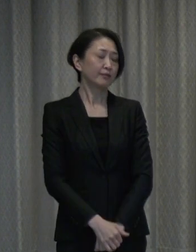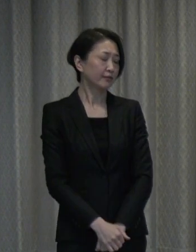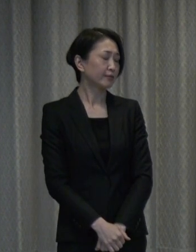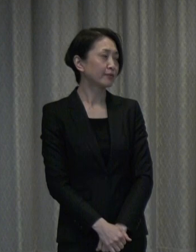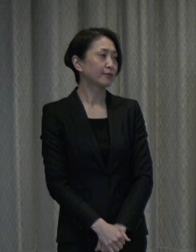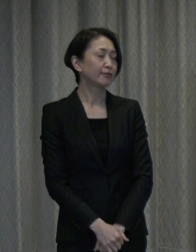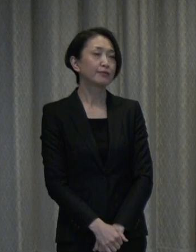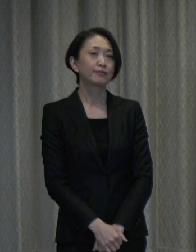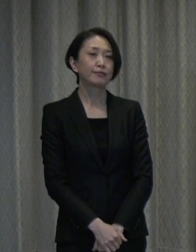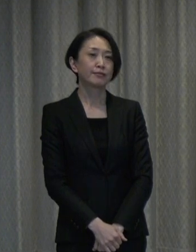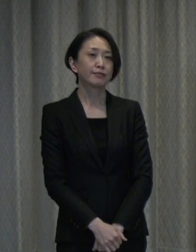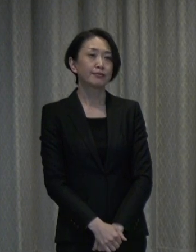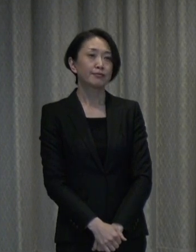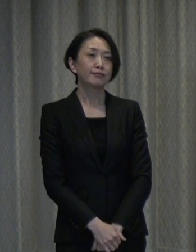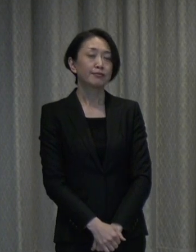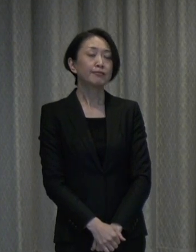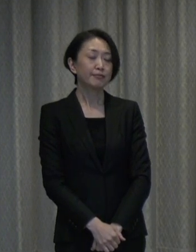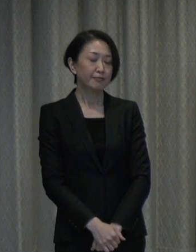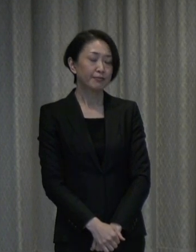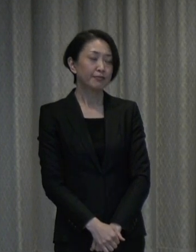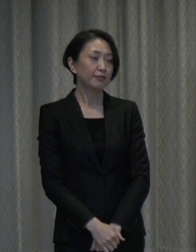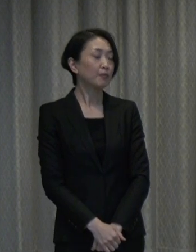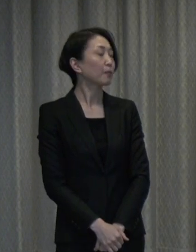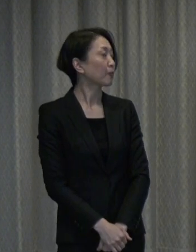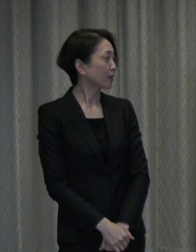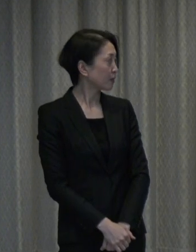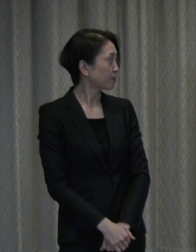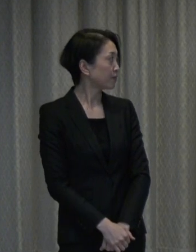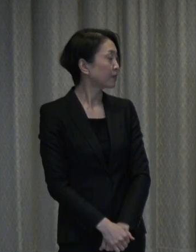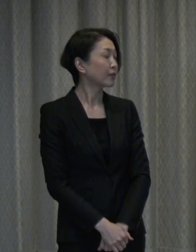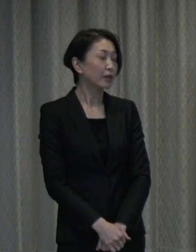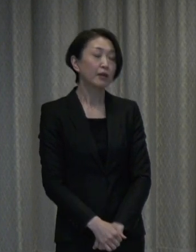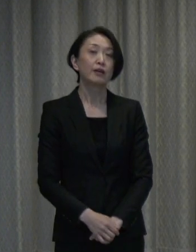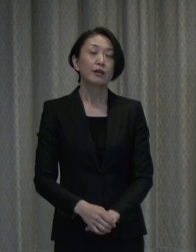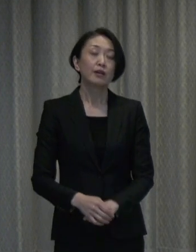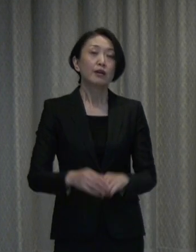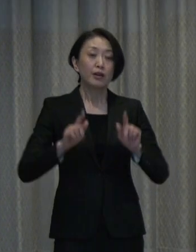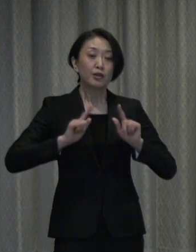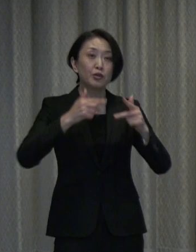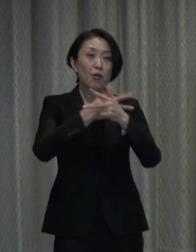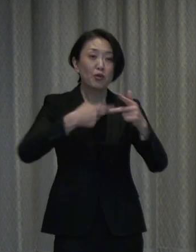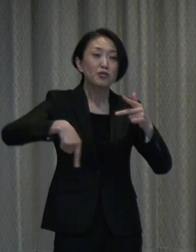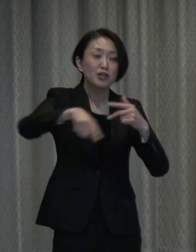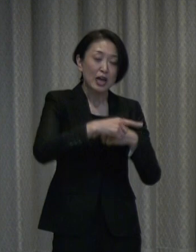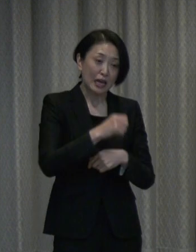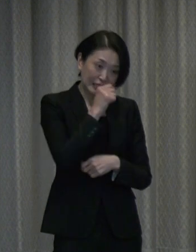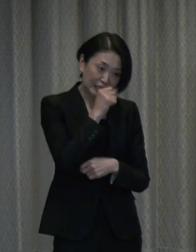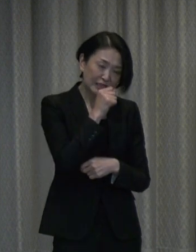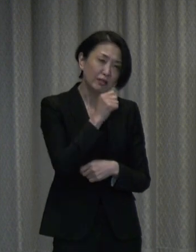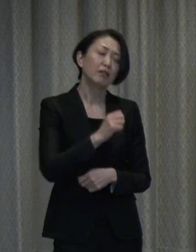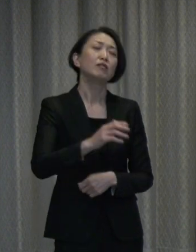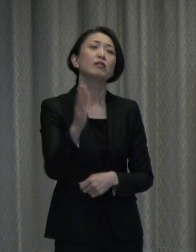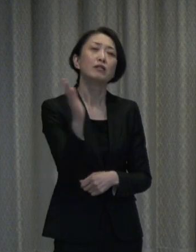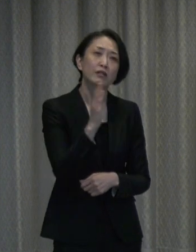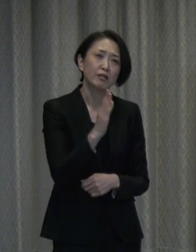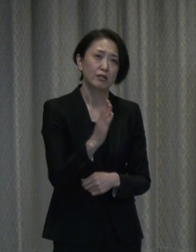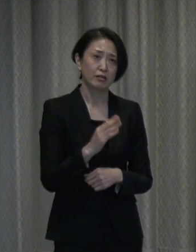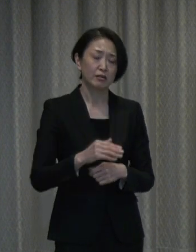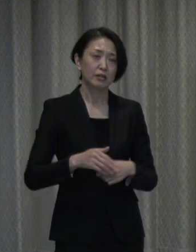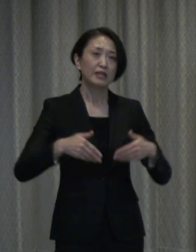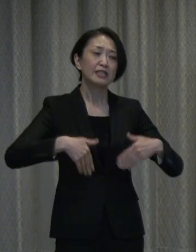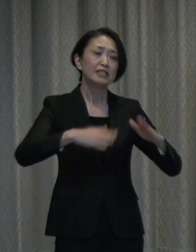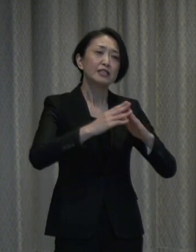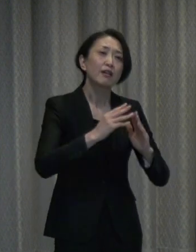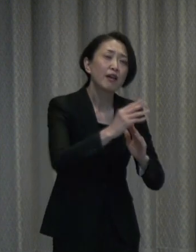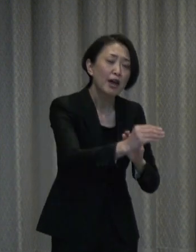。また東北県内であったとしても帰省や旅行の自粛をお願いしたいと思